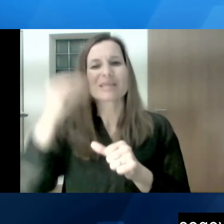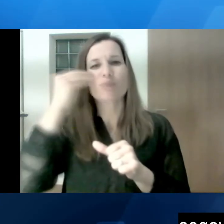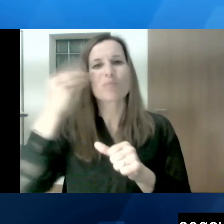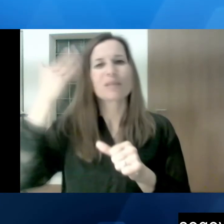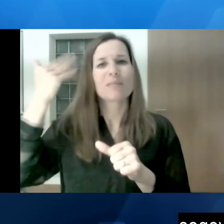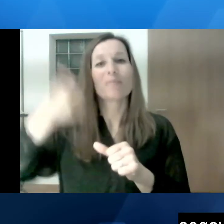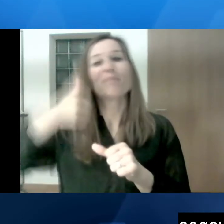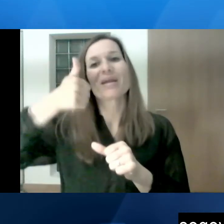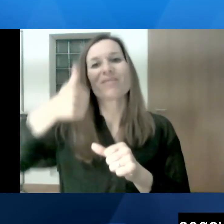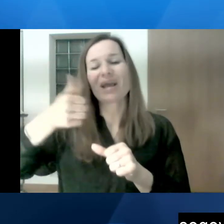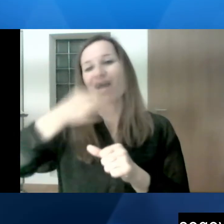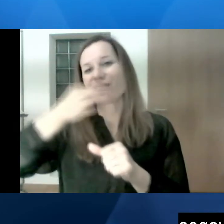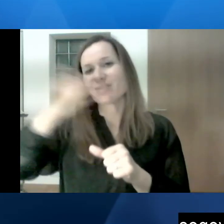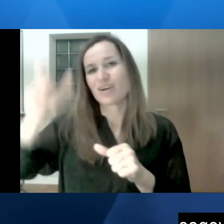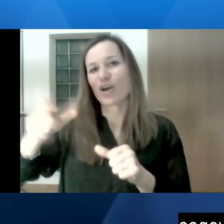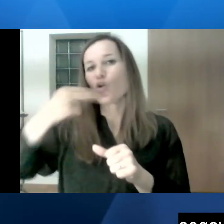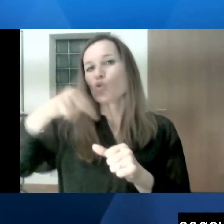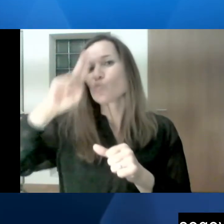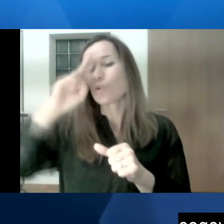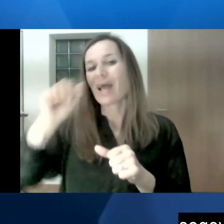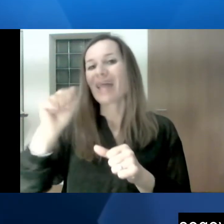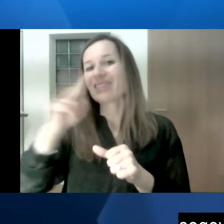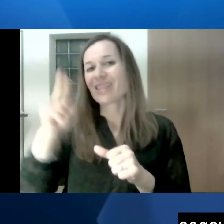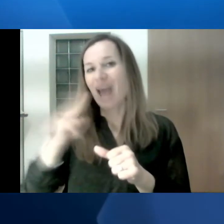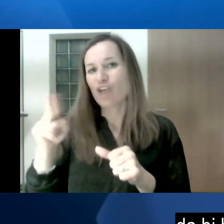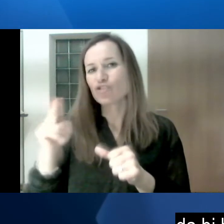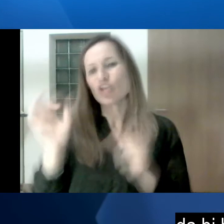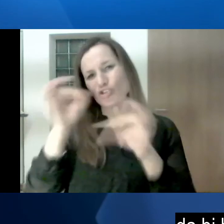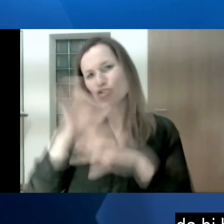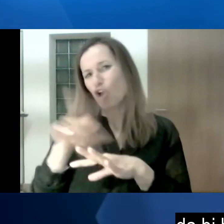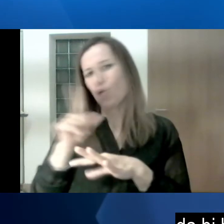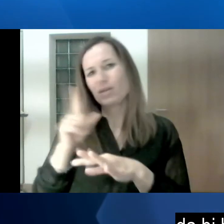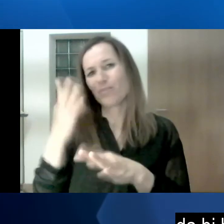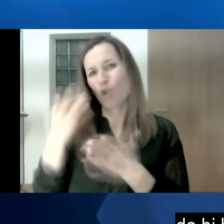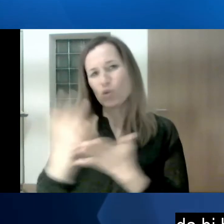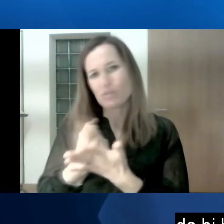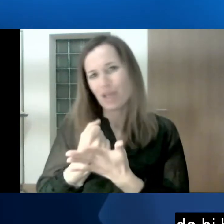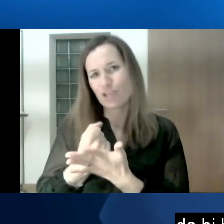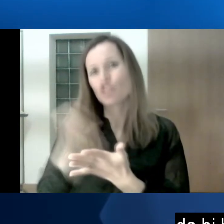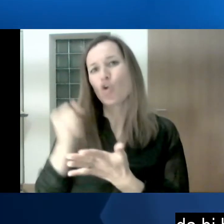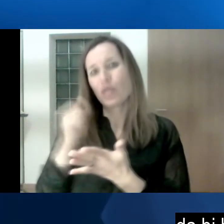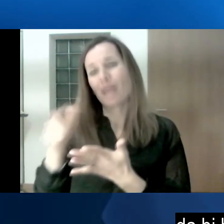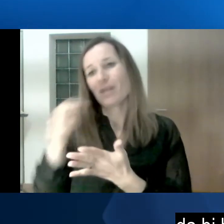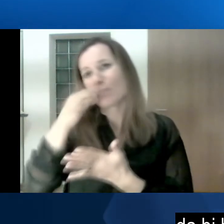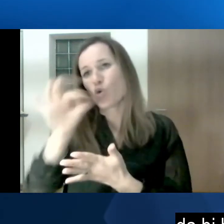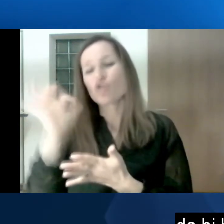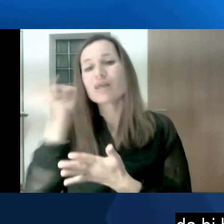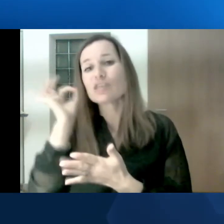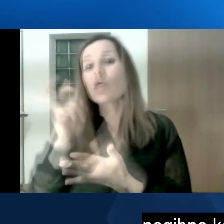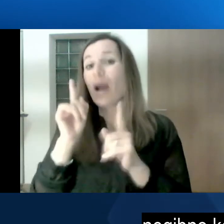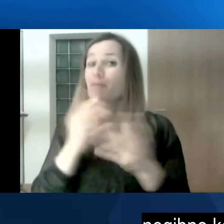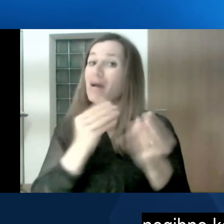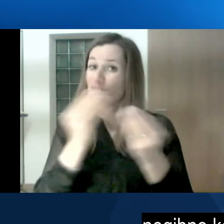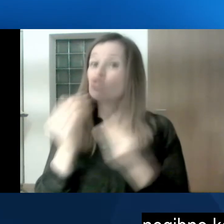sogovornika, gospoda Andraža, žal ni šlo očitno tako, da bi boljše slišal, ampak večinoma, ko